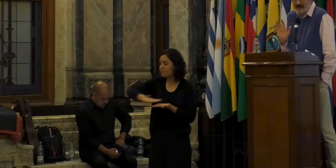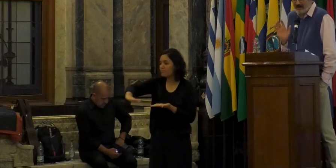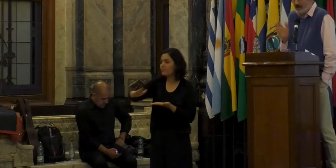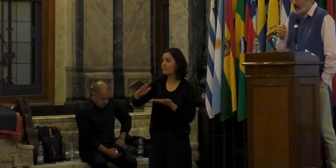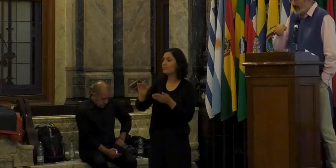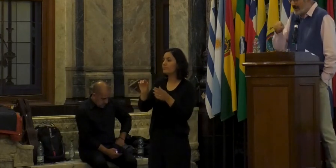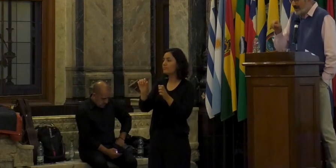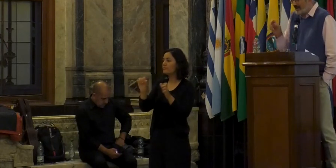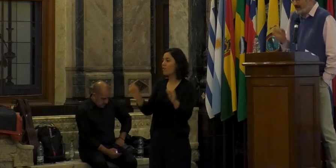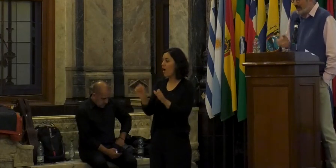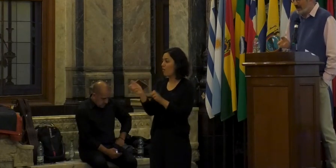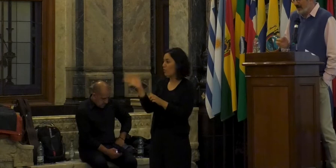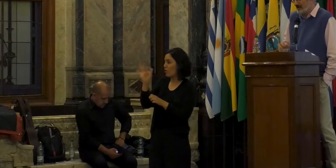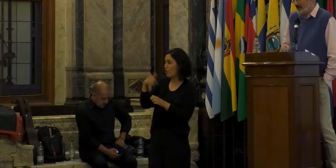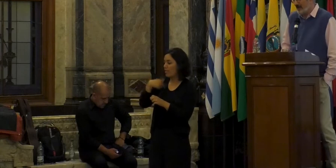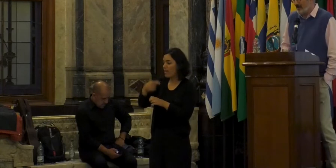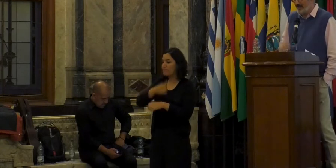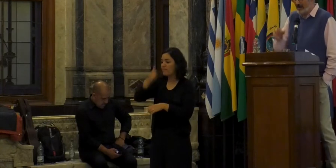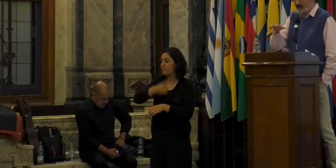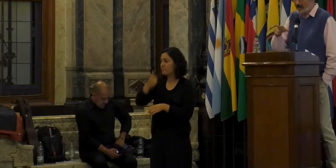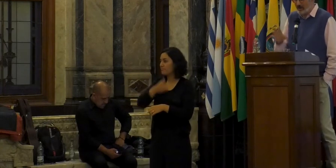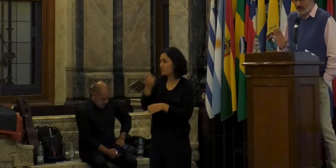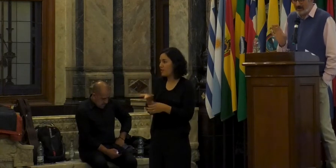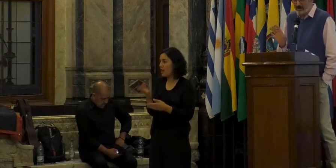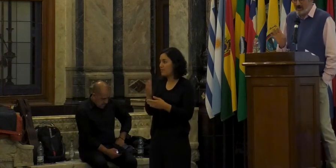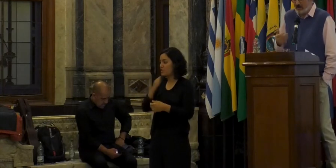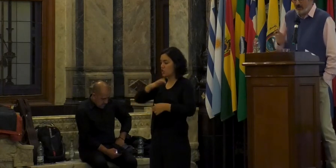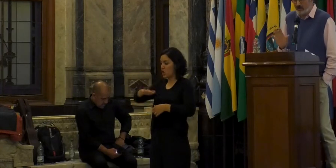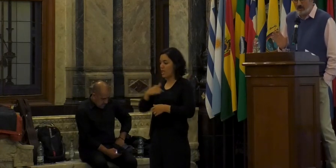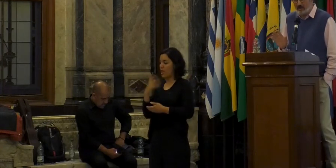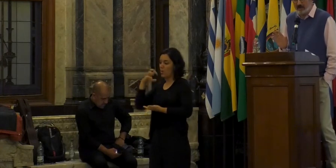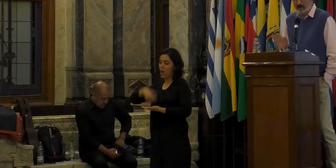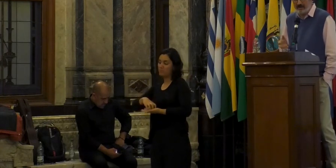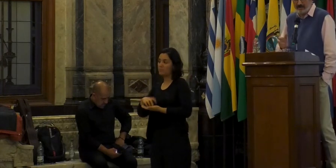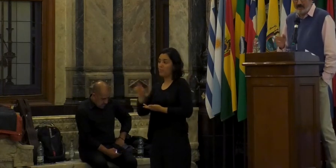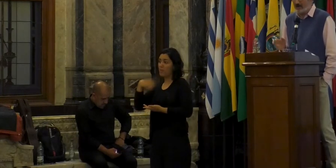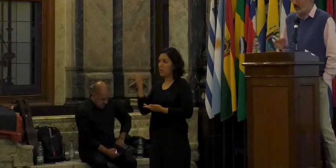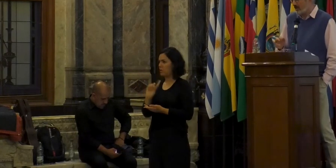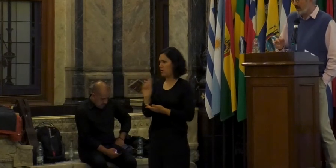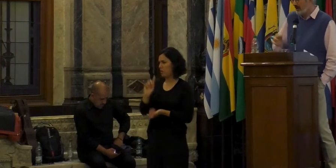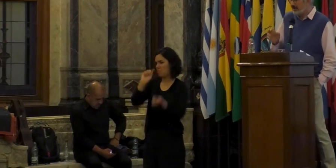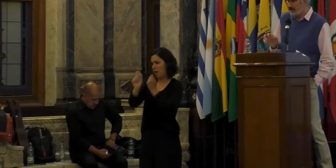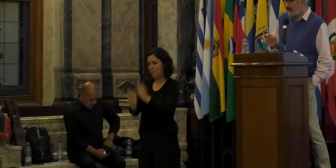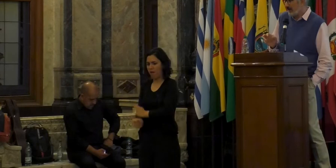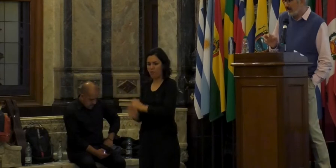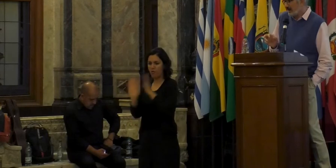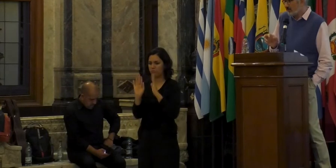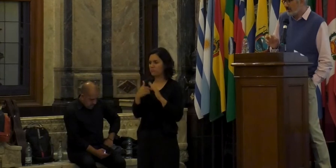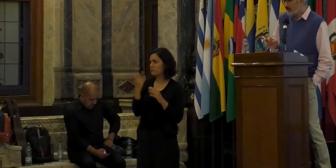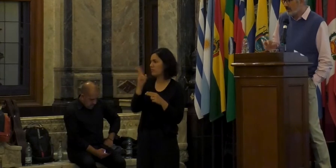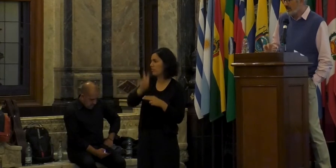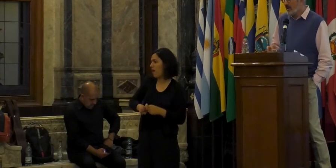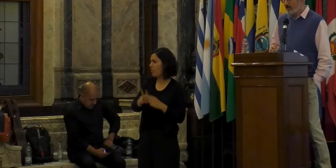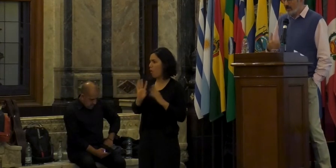historias en el lugar del espacio que quisiera, ¿no? Al final lo de colocarse en el lugar no funcionó muy bien, la gente estaba más cómoda sentada en